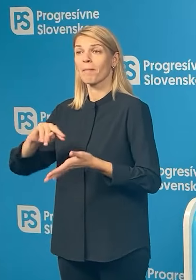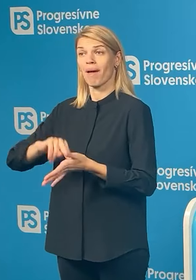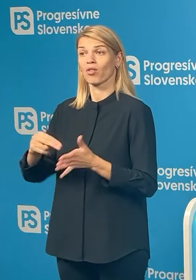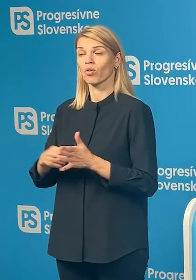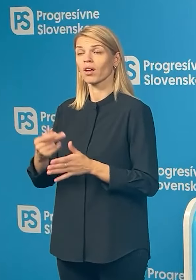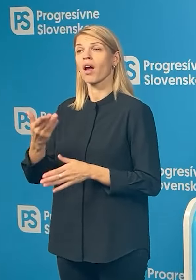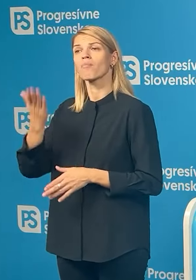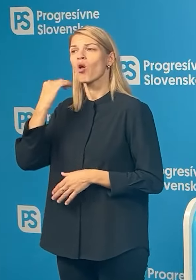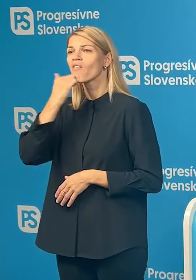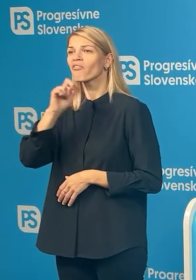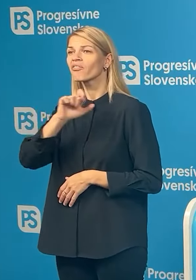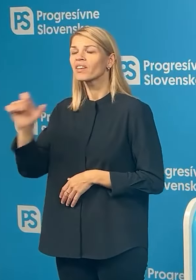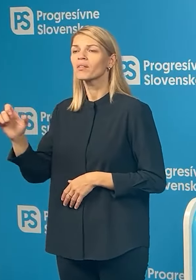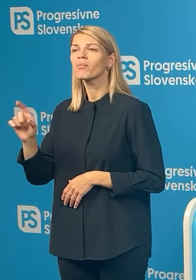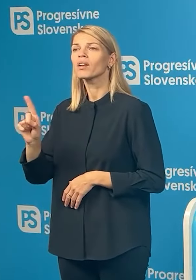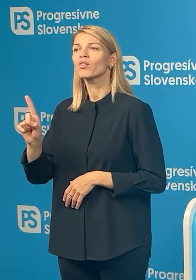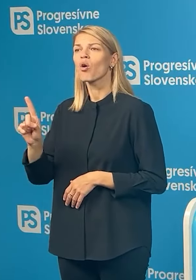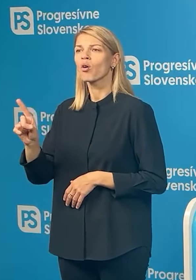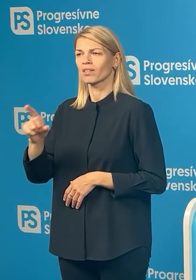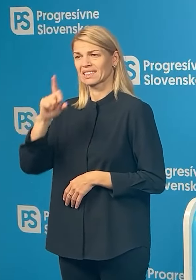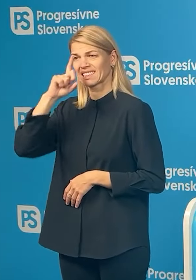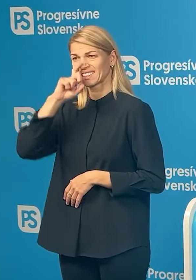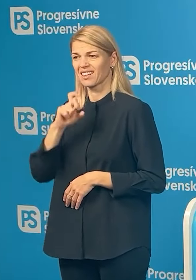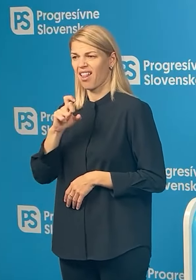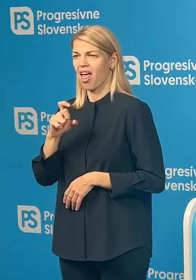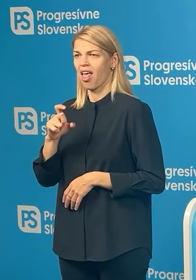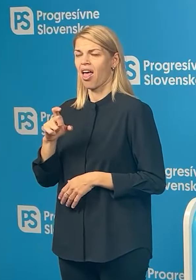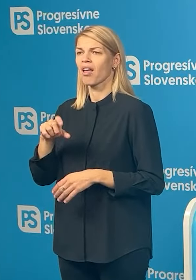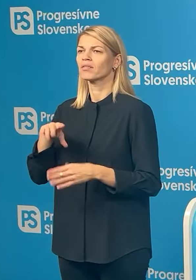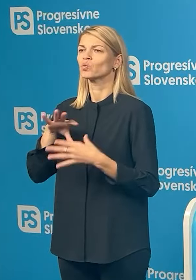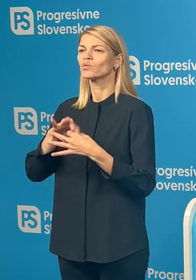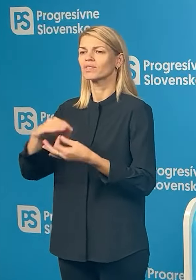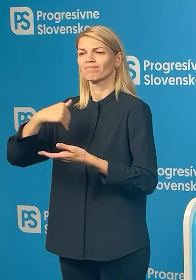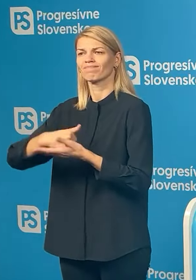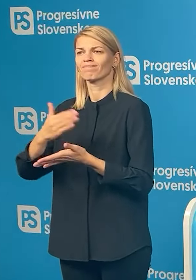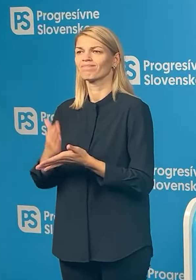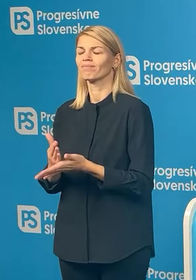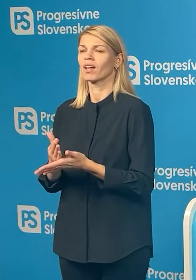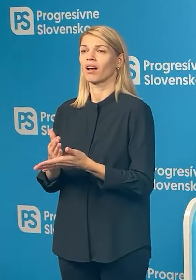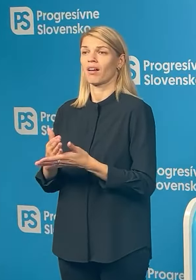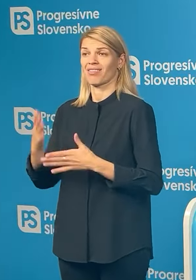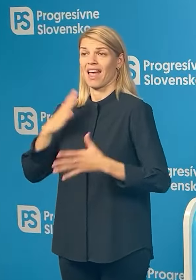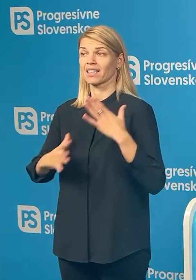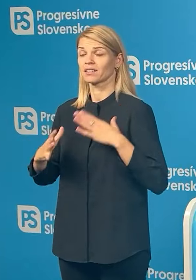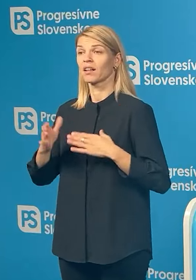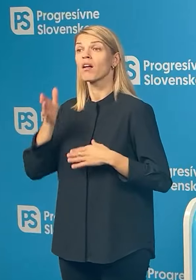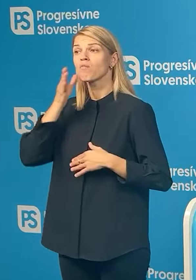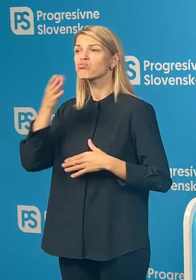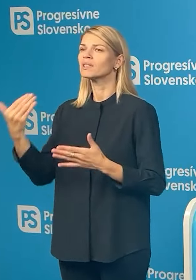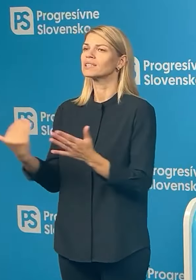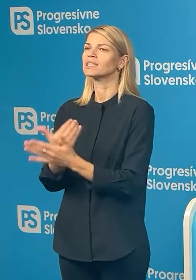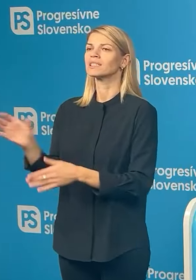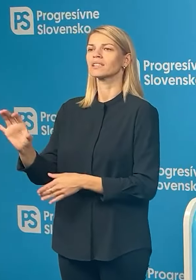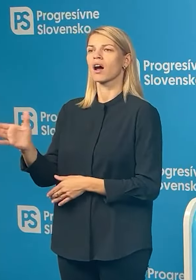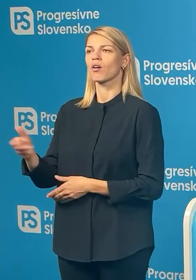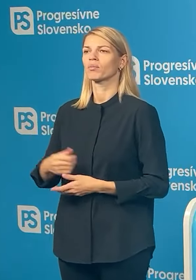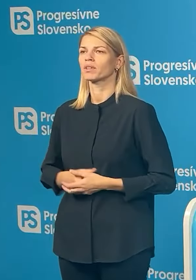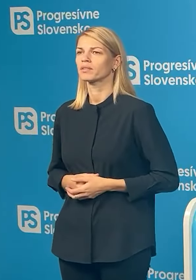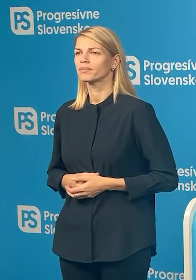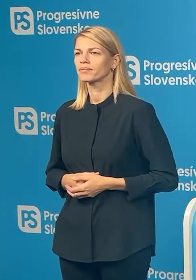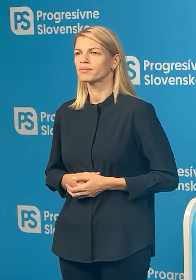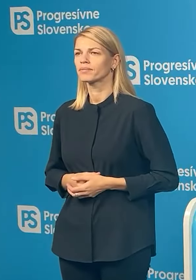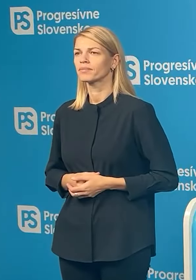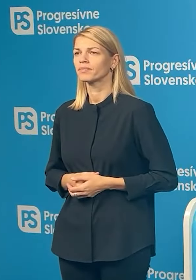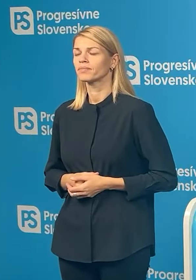ktoré na zle zavedenom triedení textilu budú zarábať. Dobre počujete.